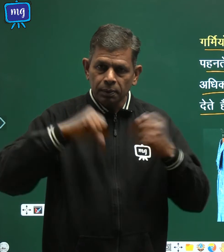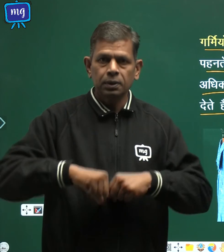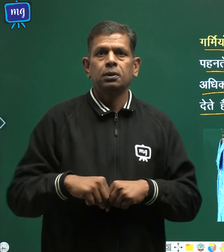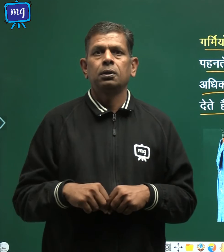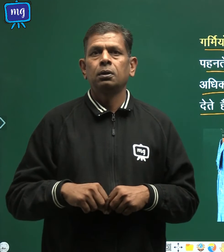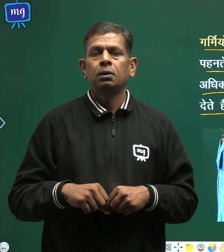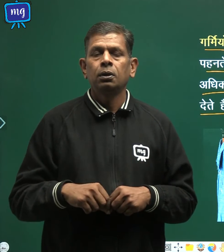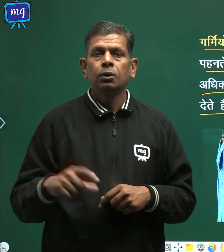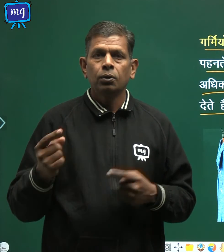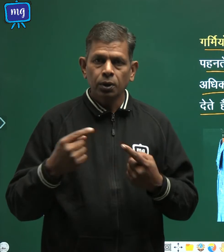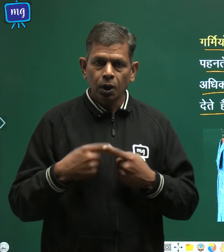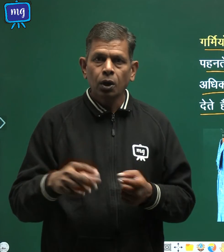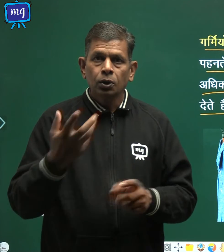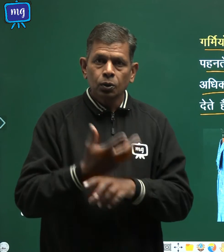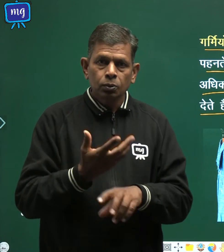क्योंकि ये ऊष्मा को